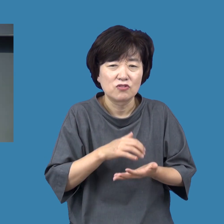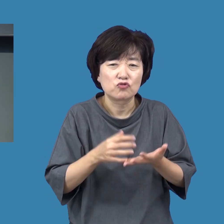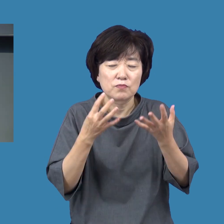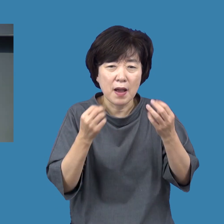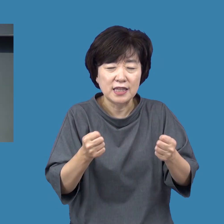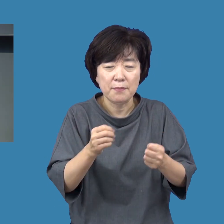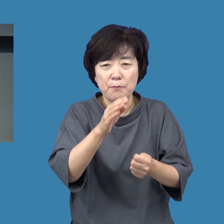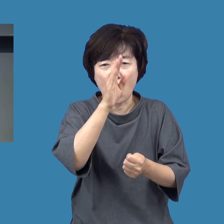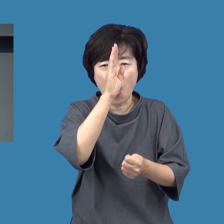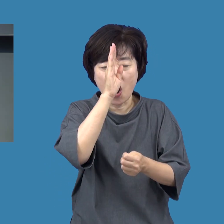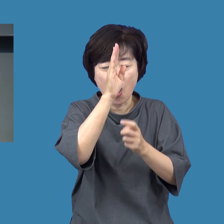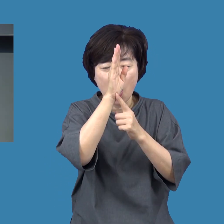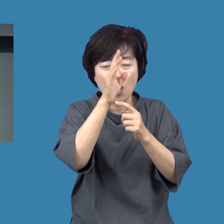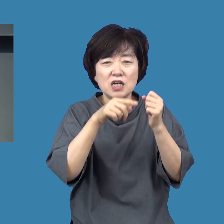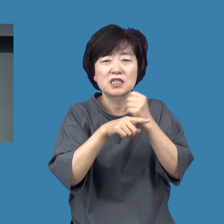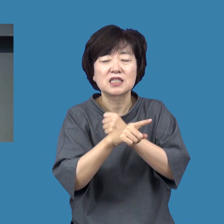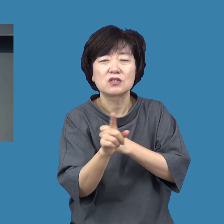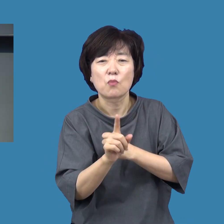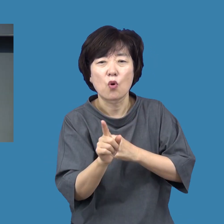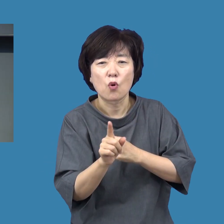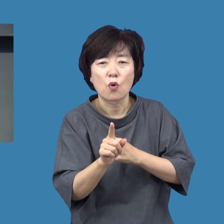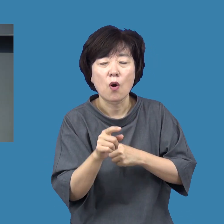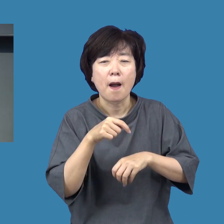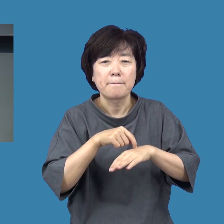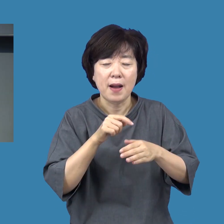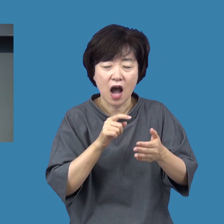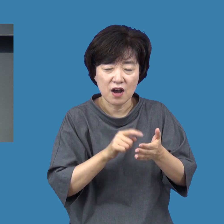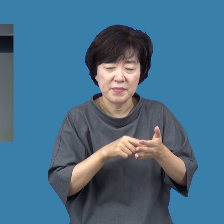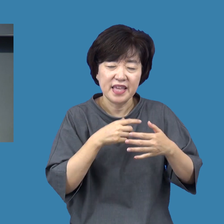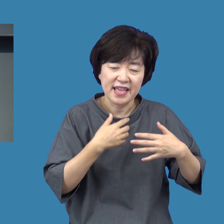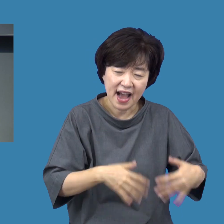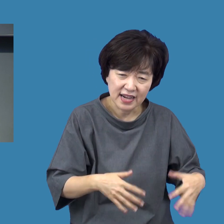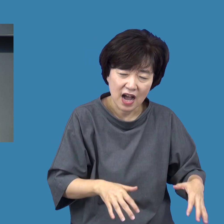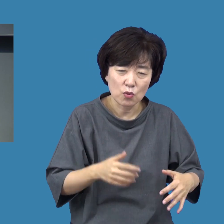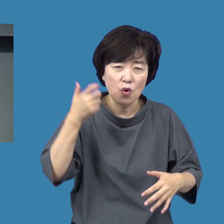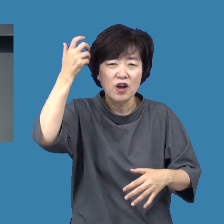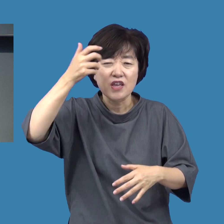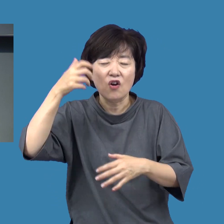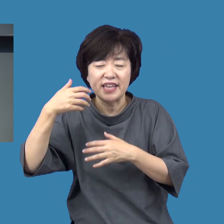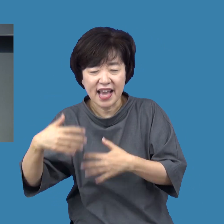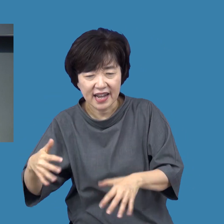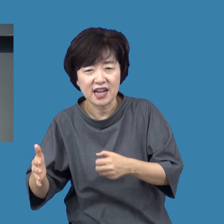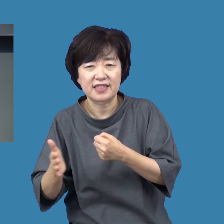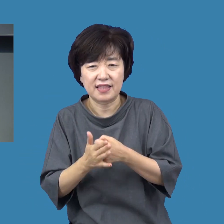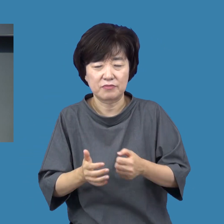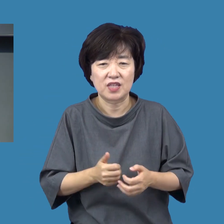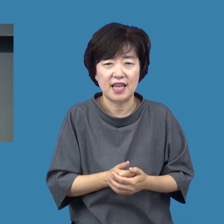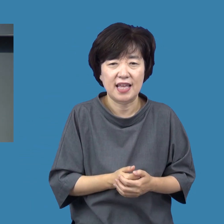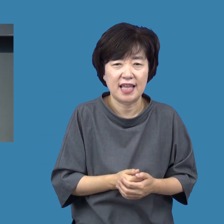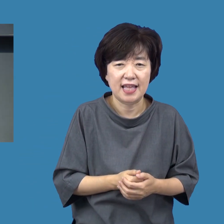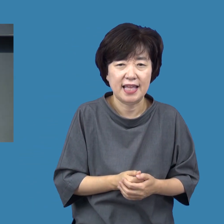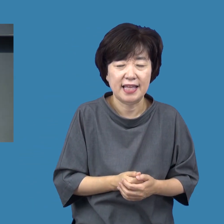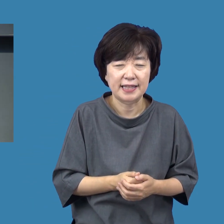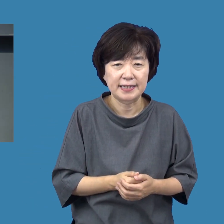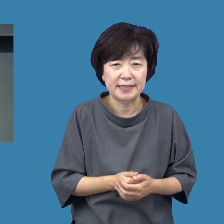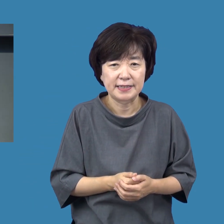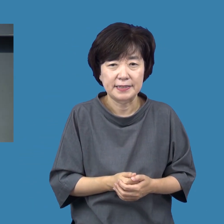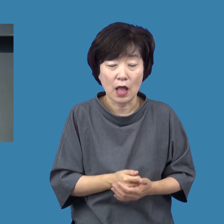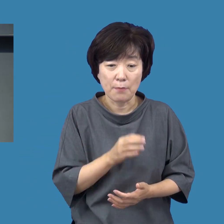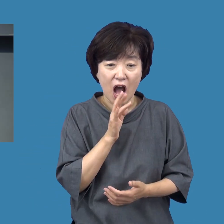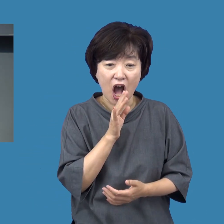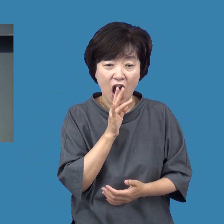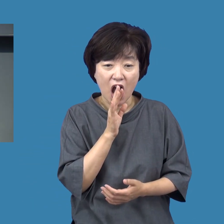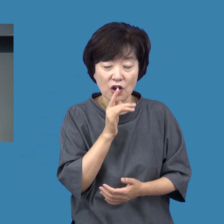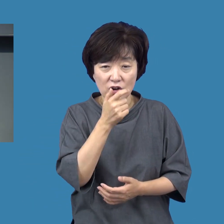병들이 왜 생기는 거예요? 사실은 마음이 약하고 또는 영이 약해서 생기는 거지. 그러니까 이 방언 기도는